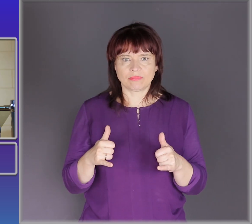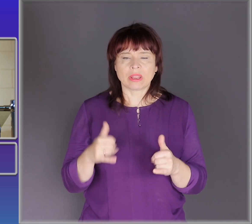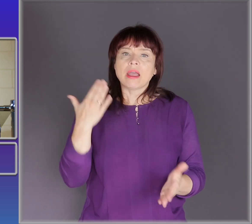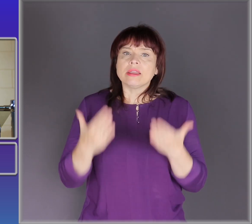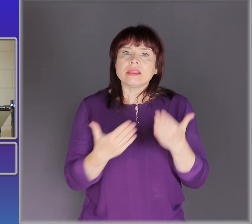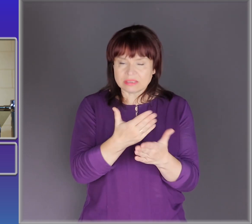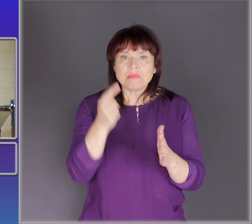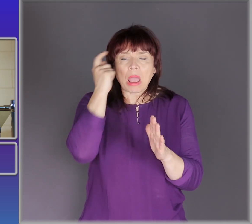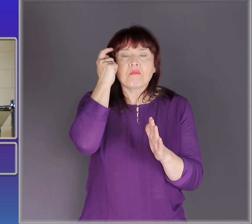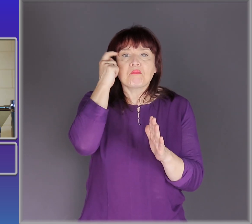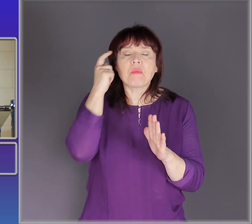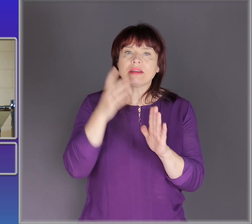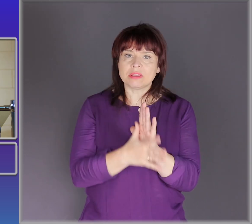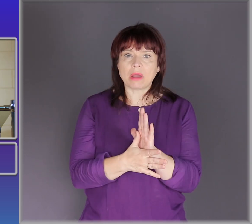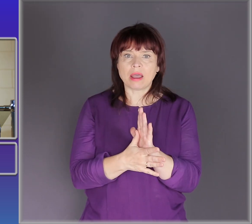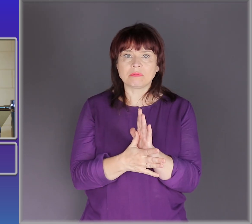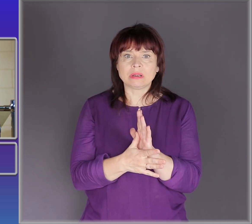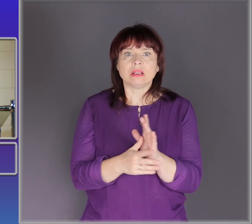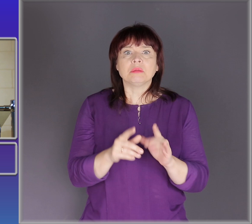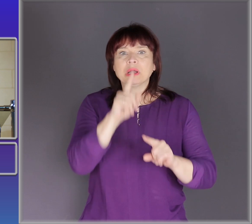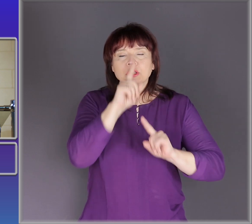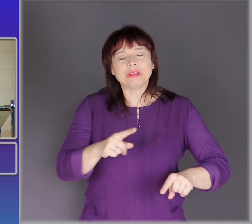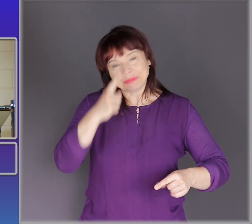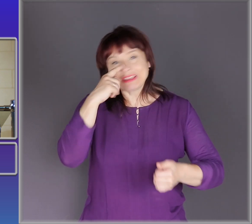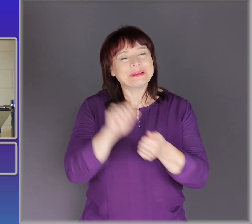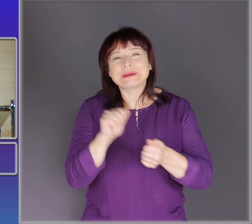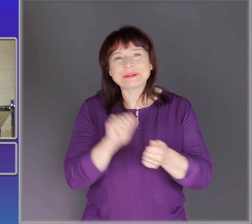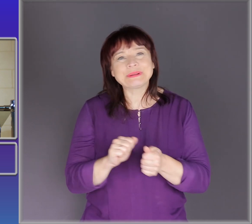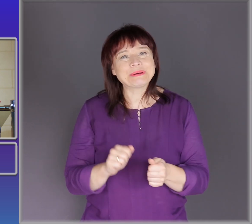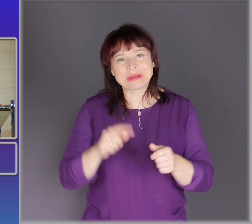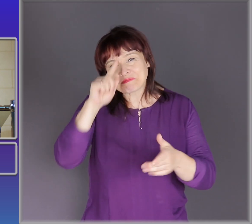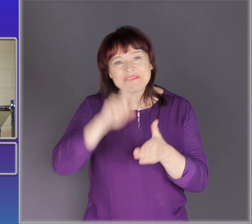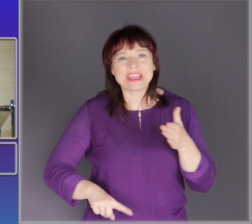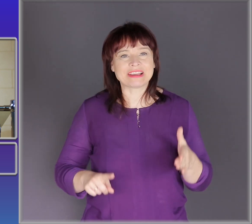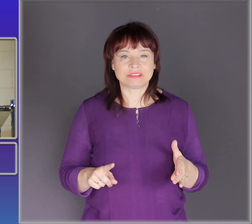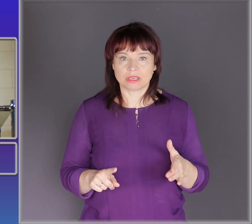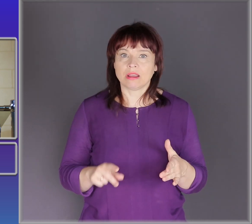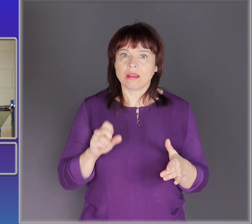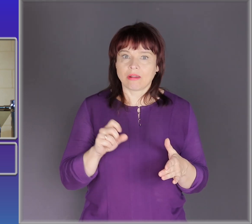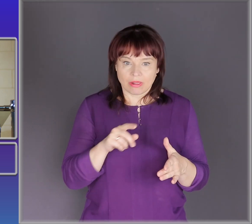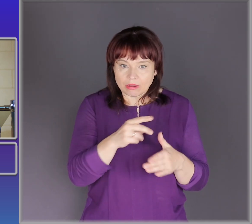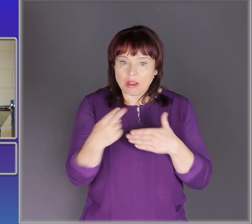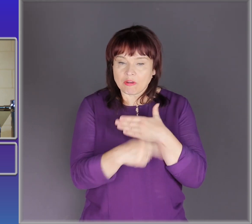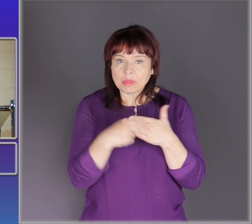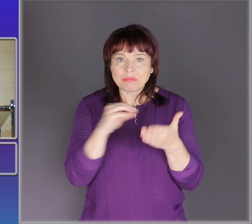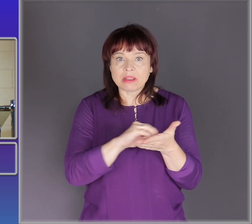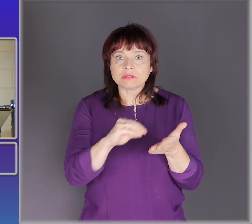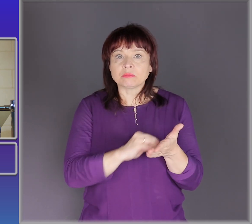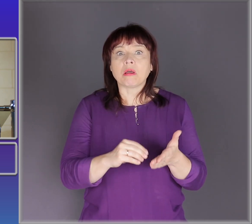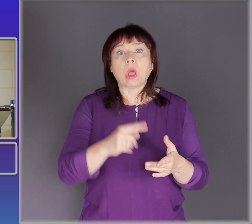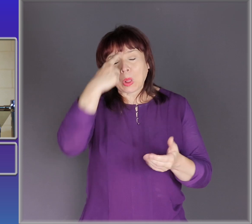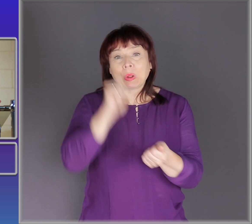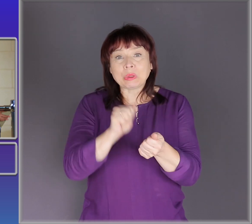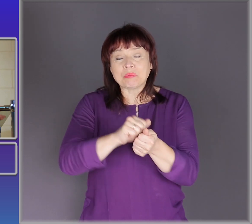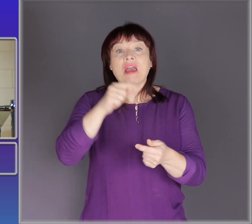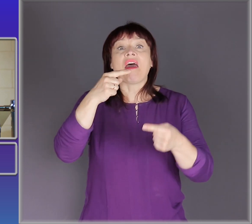чудесам если мы это понимаем мы не становимся наивными такими верующими которые как написано глупой верит